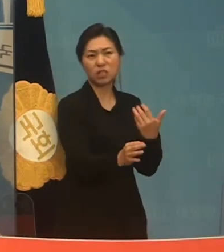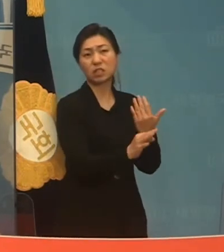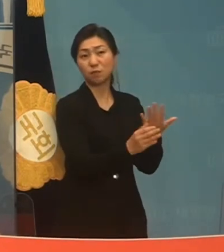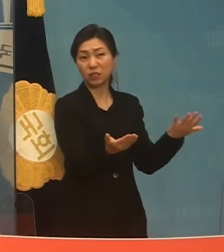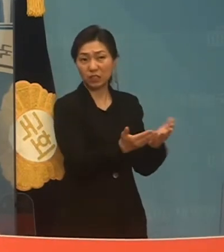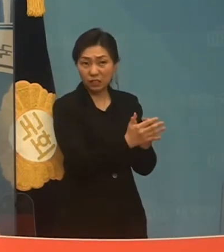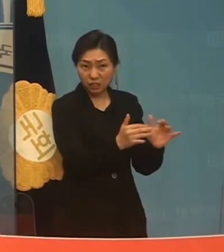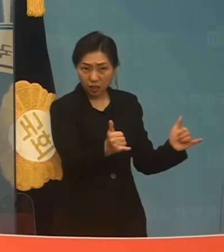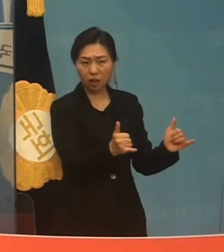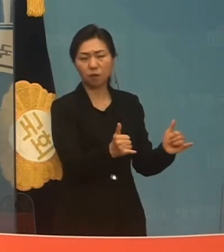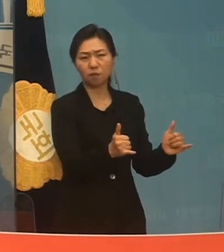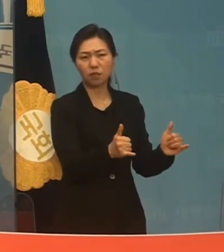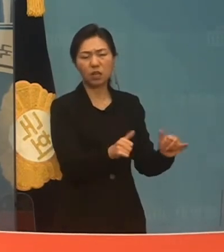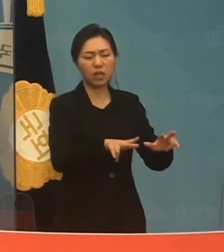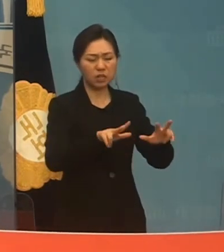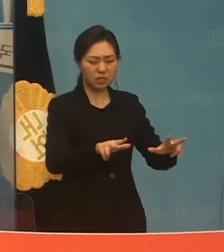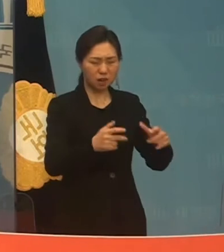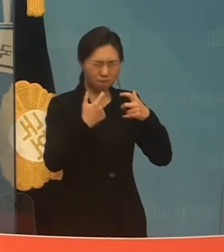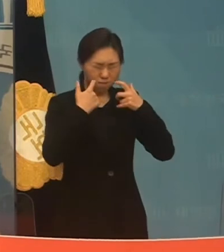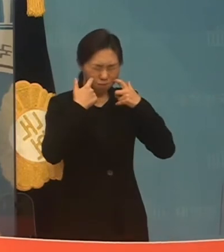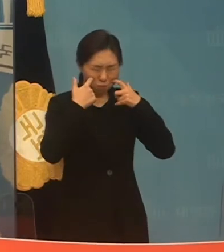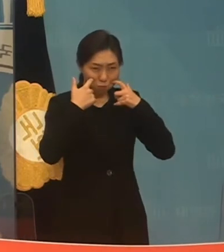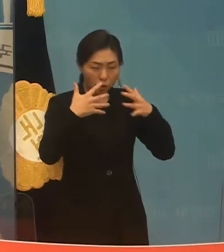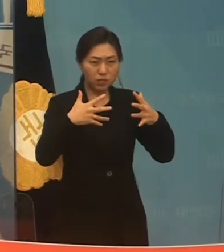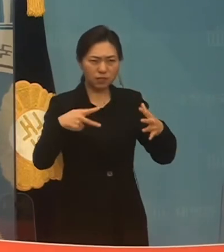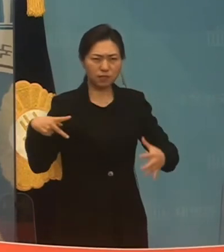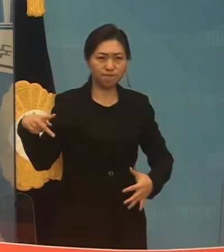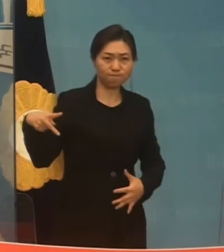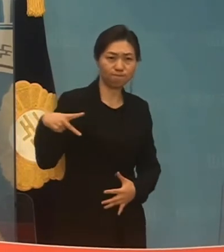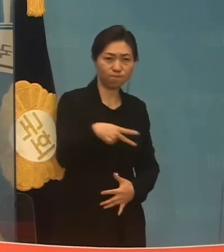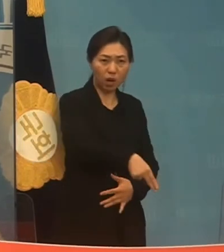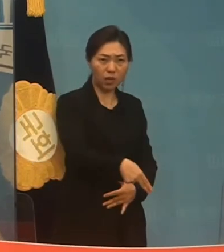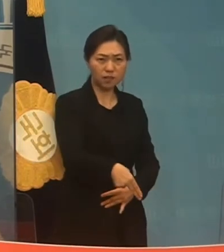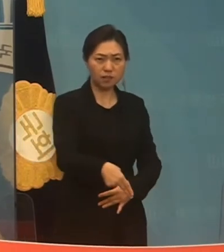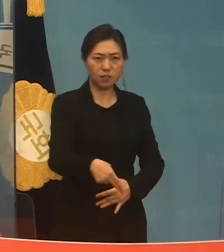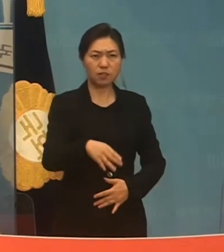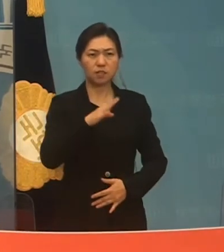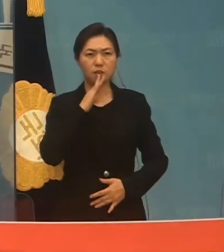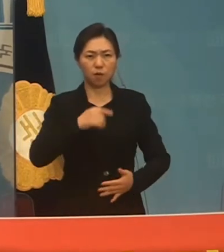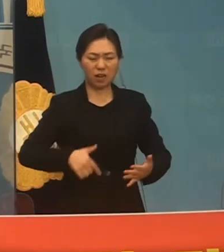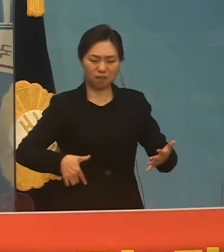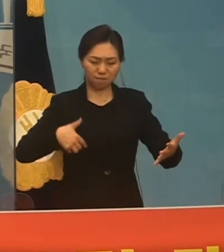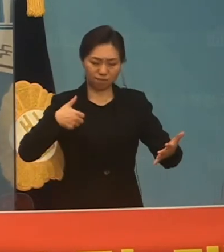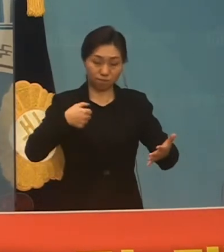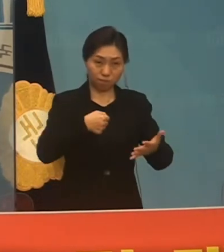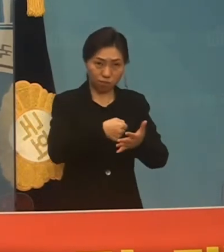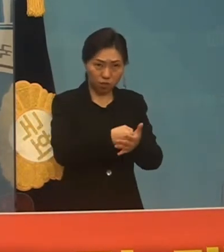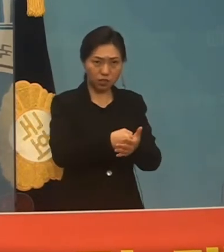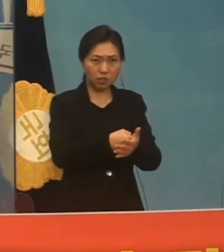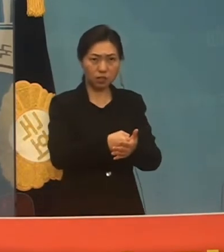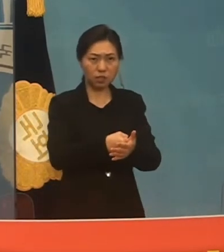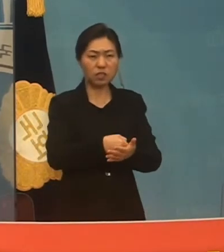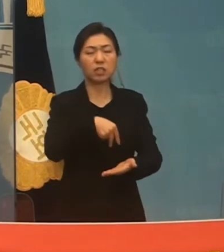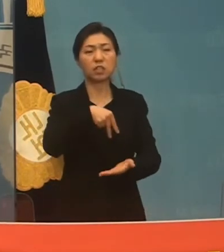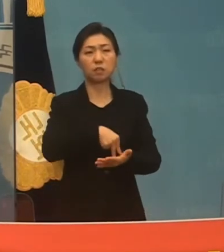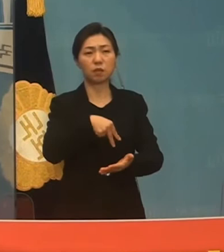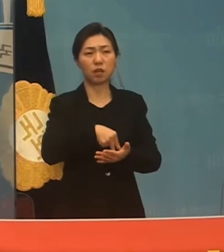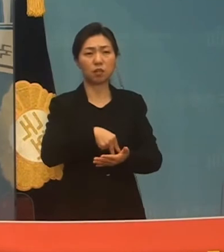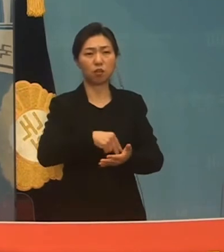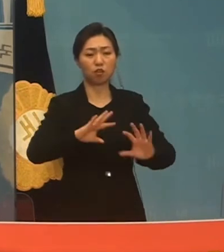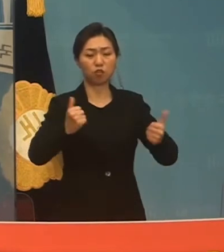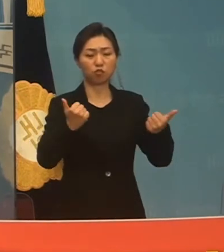만행을 이번에야말로 확실하게 뿌리 뽑겠다는 비장하고 무거운 마음으로 국회 정론관에